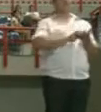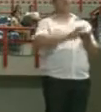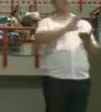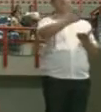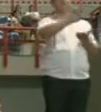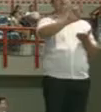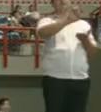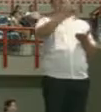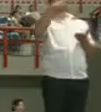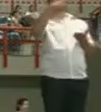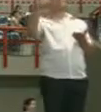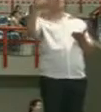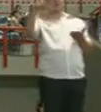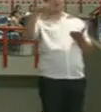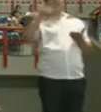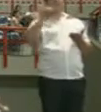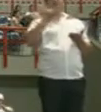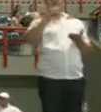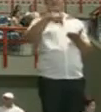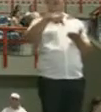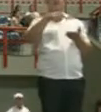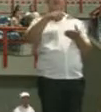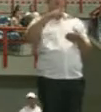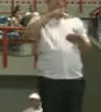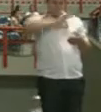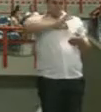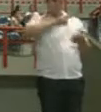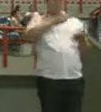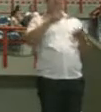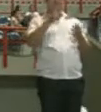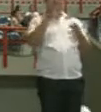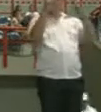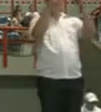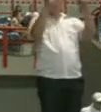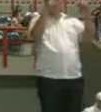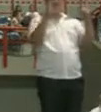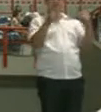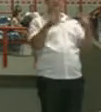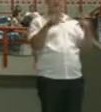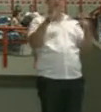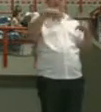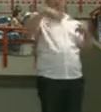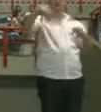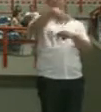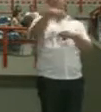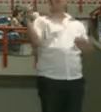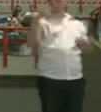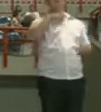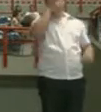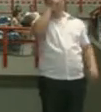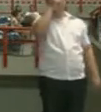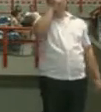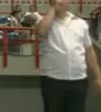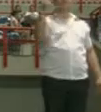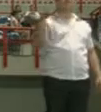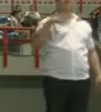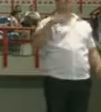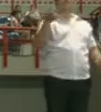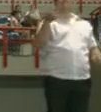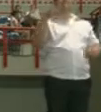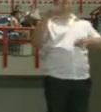de Política Pacificadora. Unidade de Polícia Pacificadora. E todo sábado ele está lá no programa, né? Bonito,